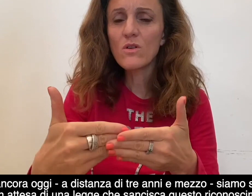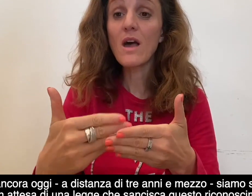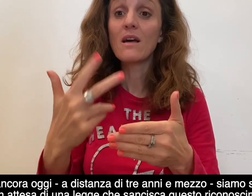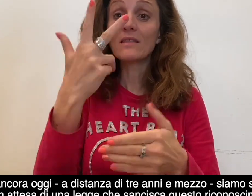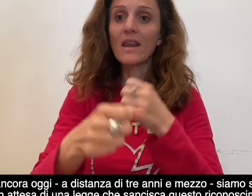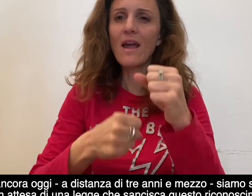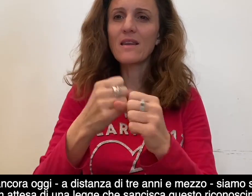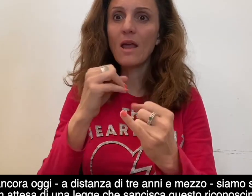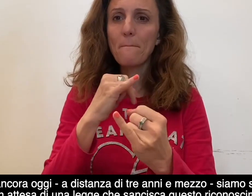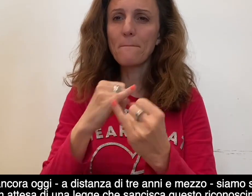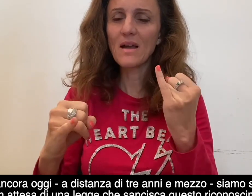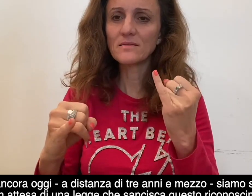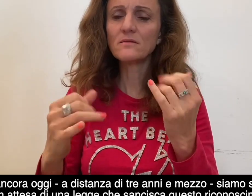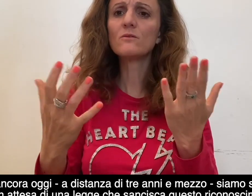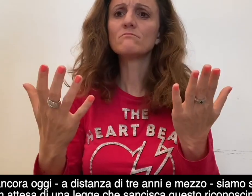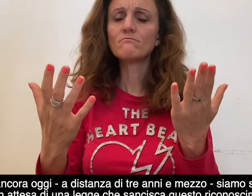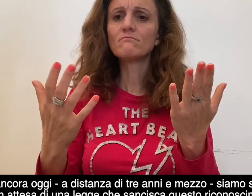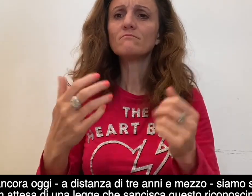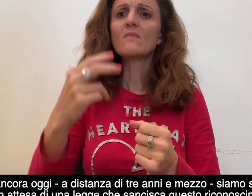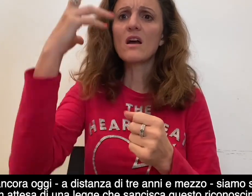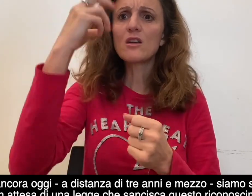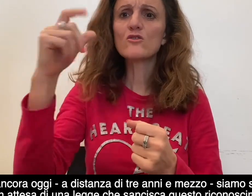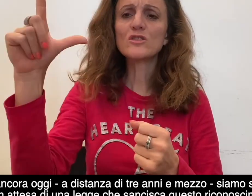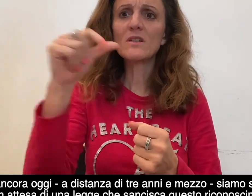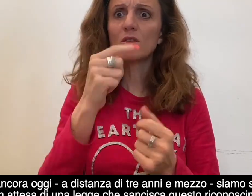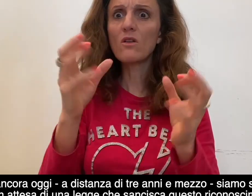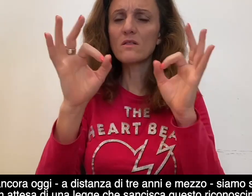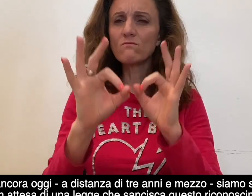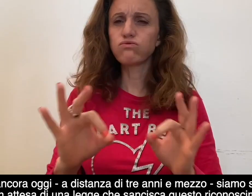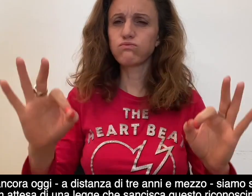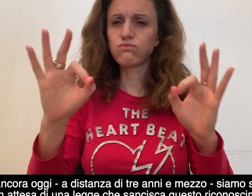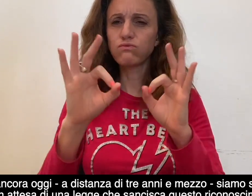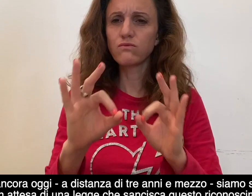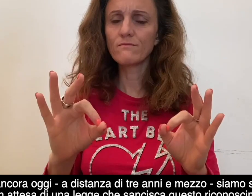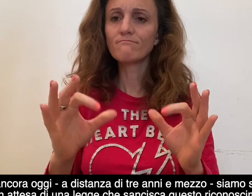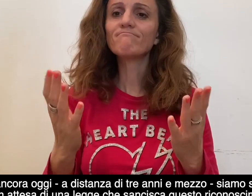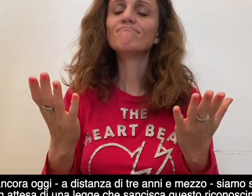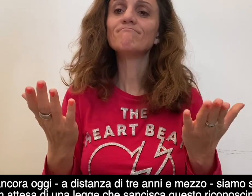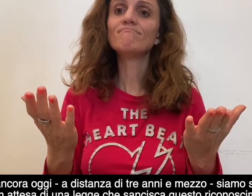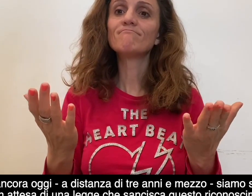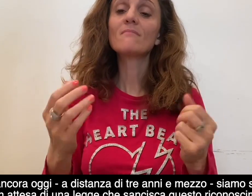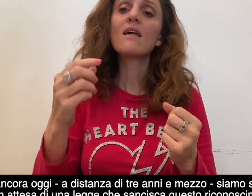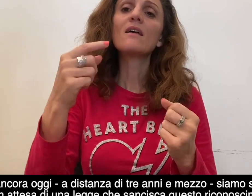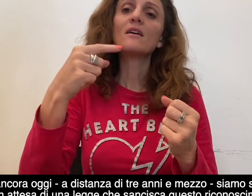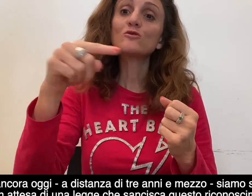fa dal momento che ancora oggi a distanza di tre anni e mezzo siamo sempre in attesa di una legge